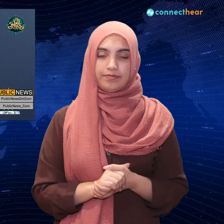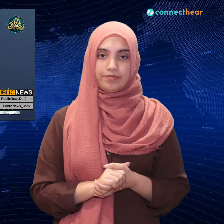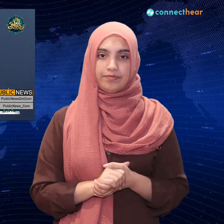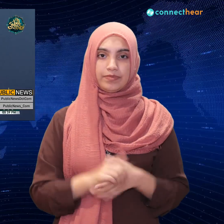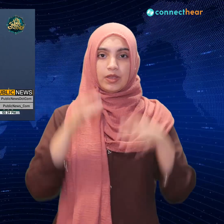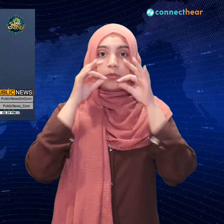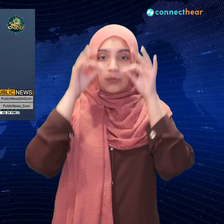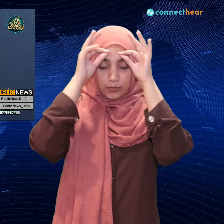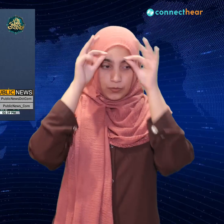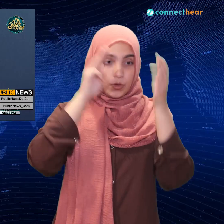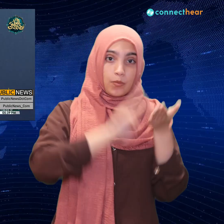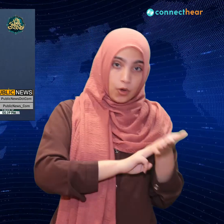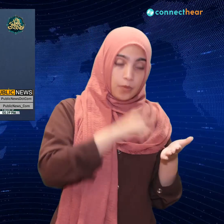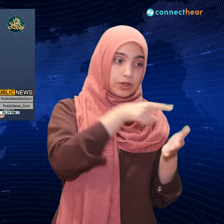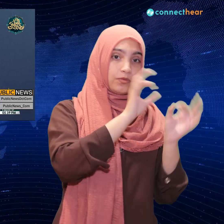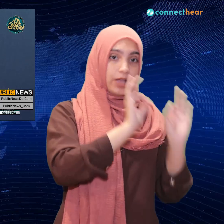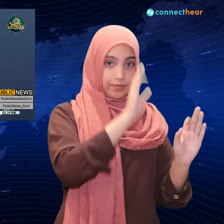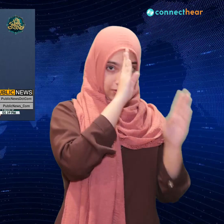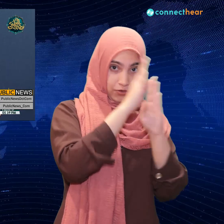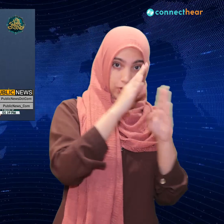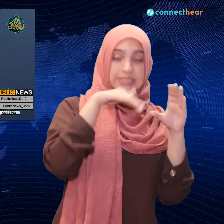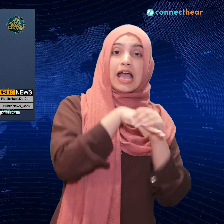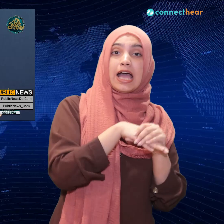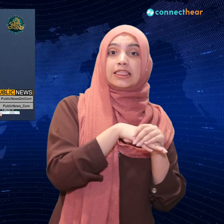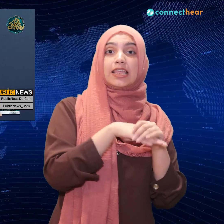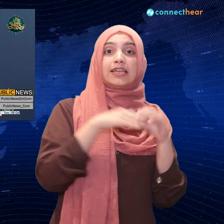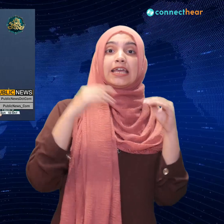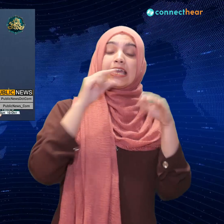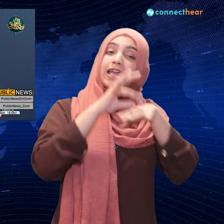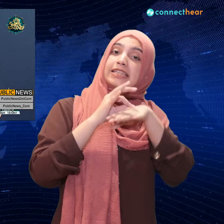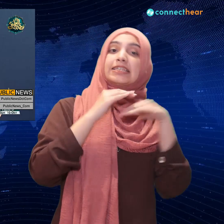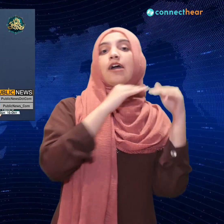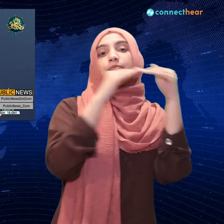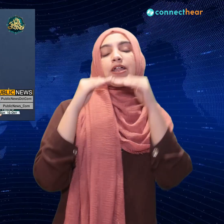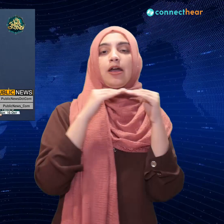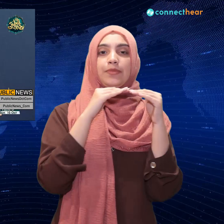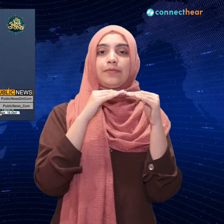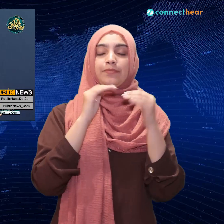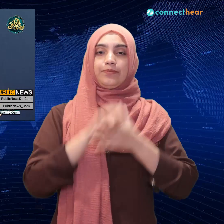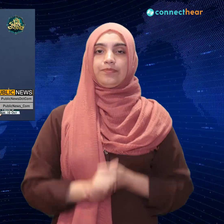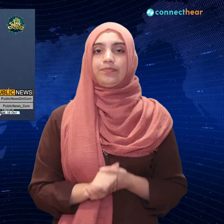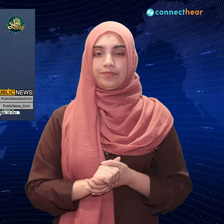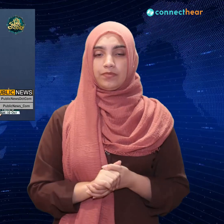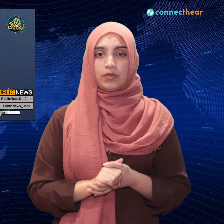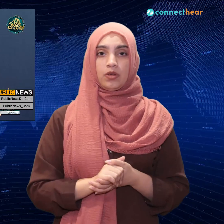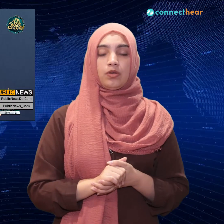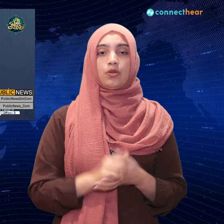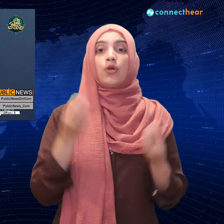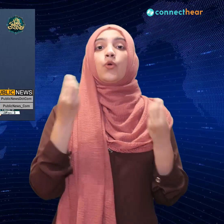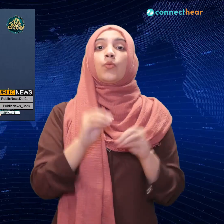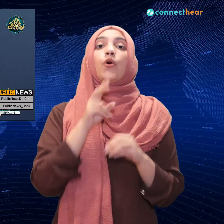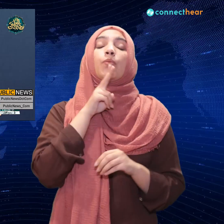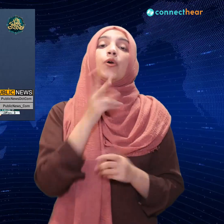انہوں نے جو ایک چھوٹے سا، میں اس لیے کیونکہ آج کل بڑا کرنٹ ہے، انہوں نے ایک کہا کہ